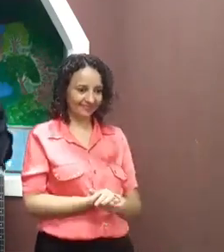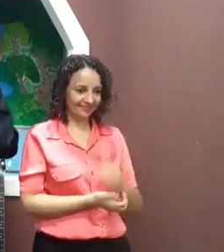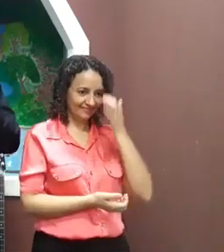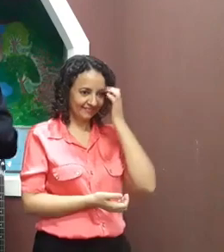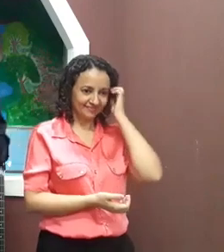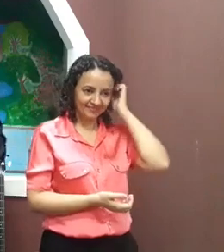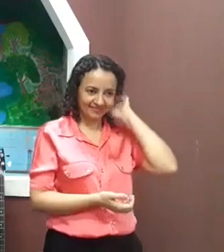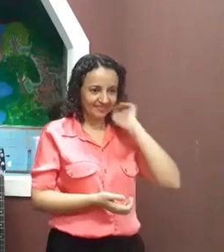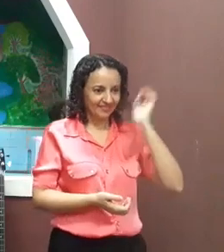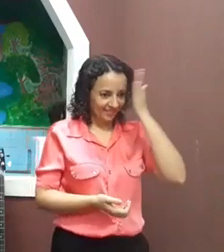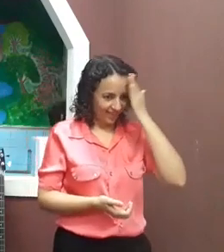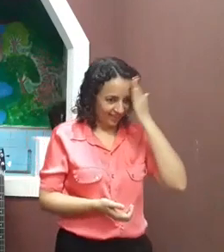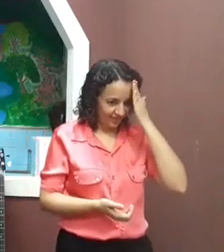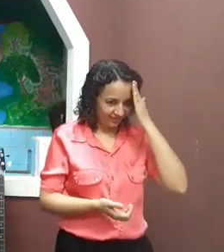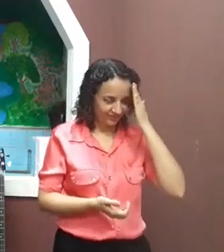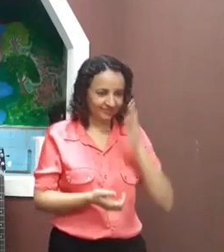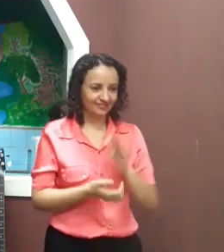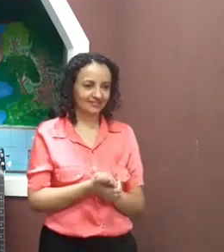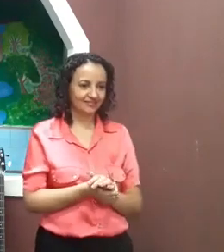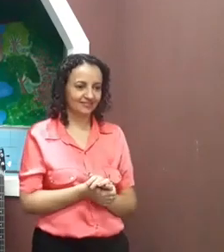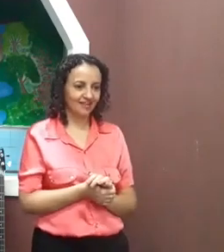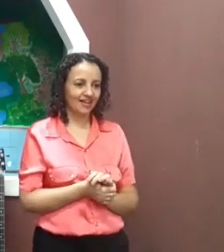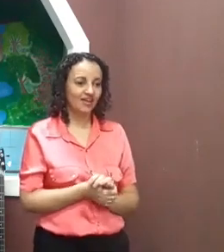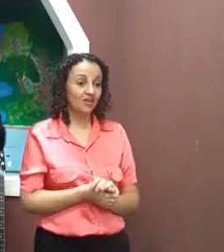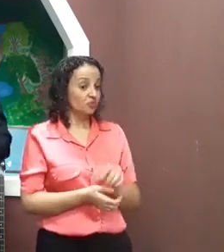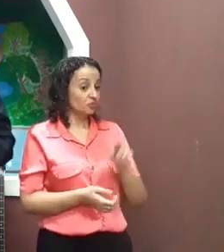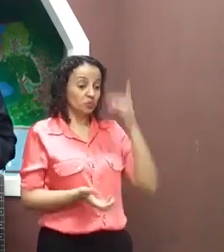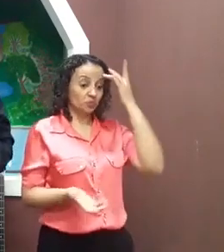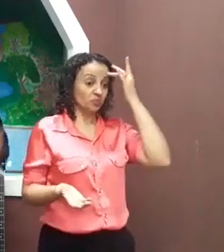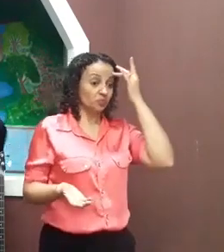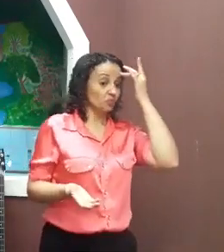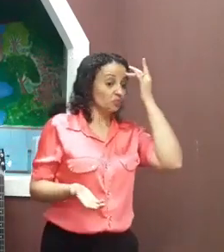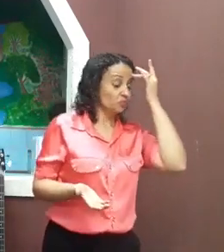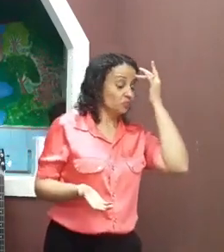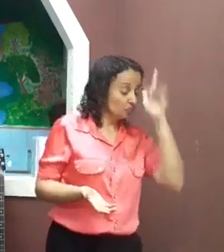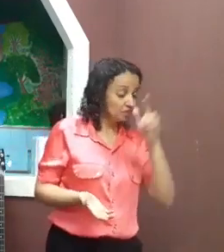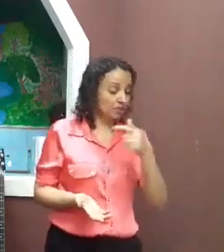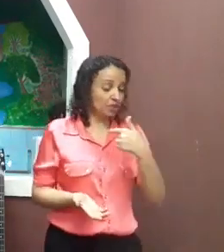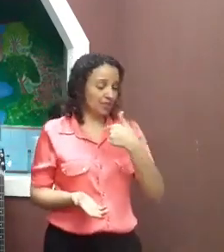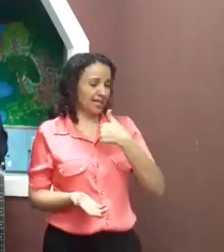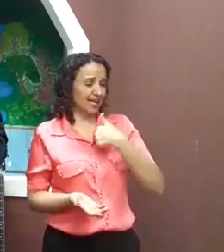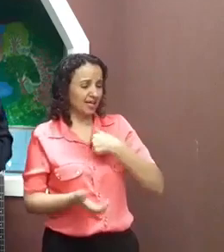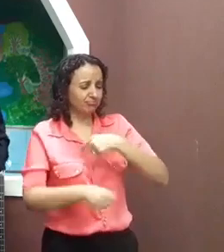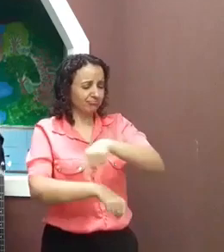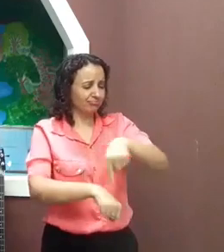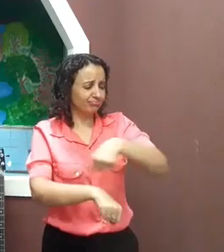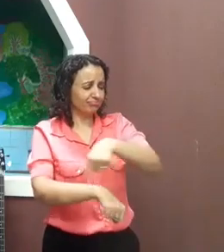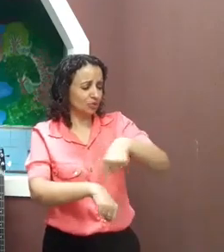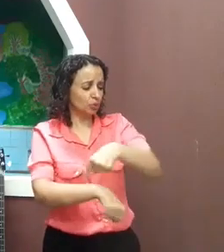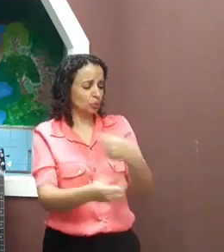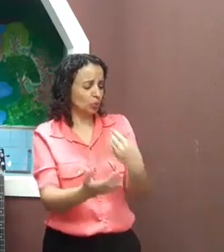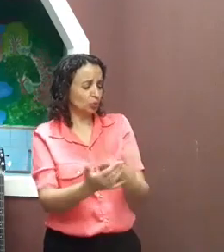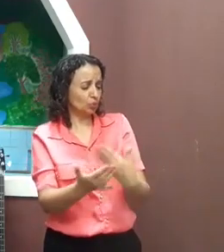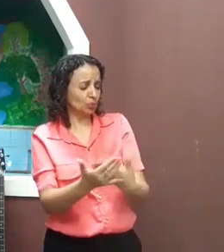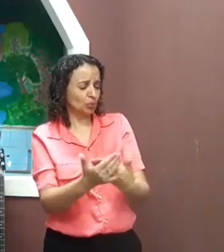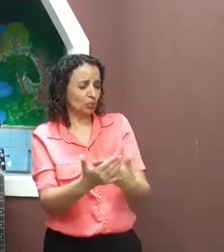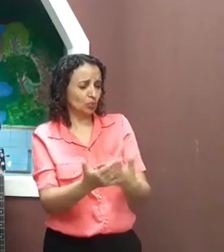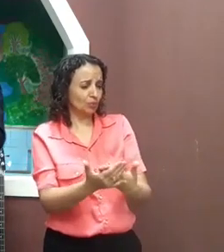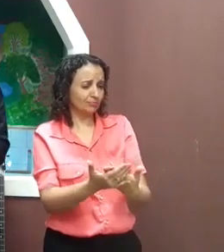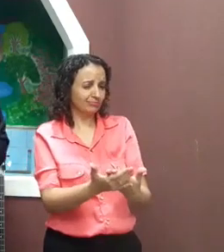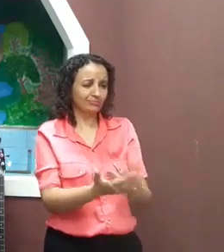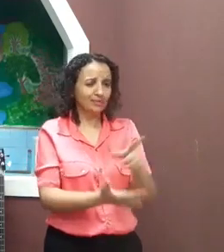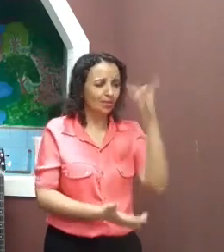o tanto de tempo que eu particularmente gasto para preparar um sermão, para estudar, porque